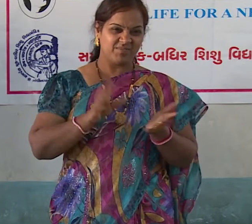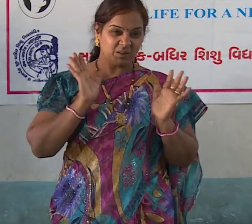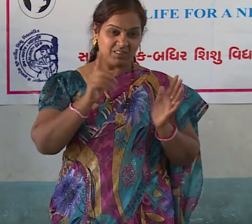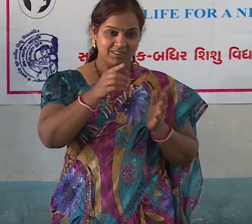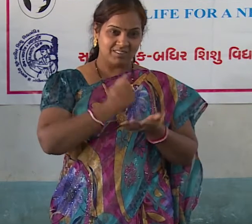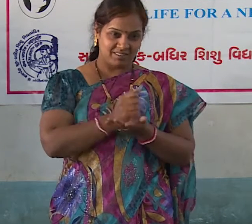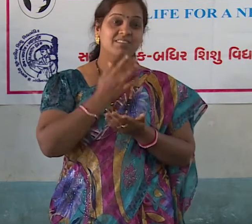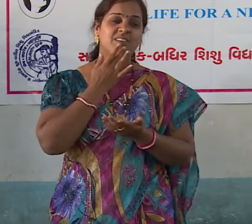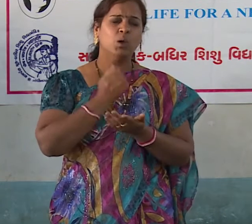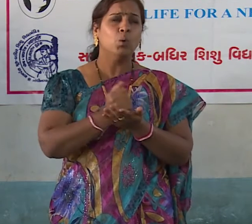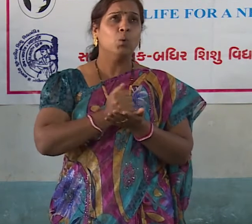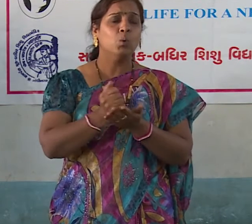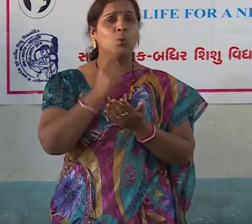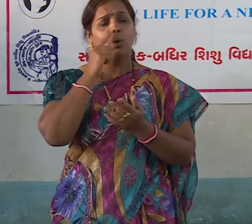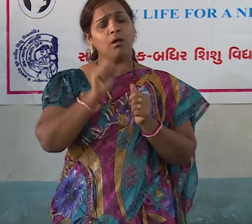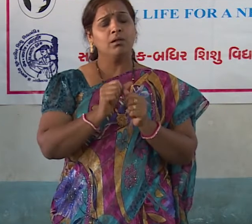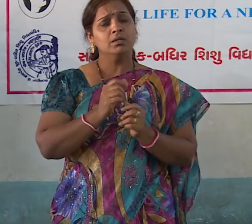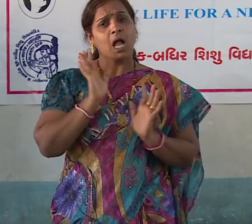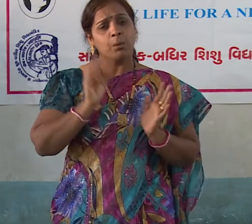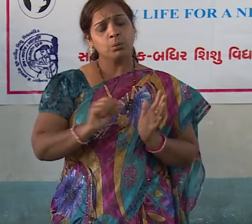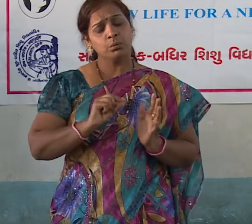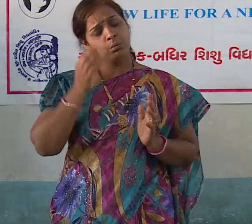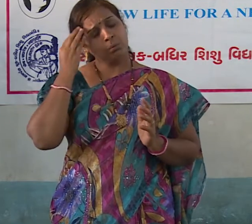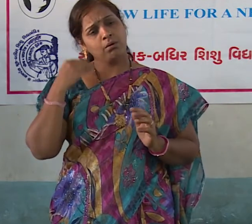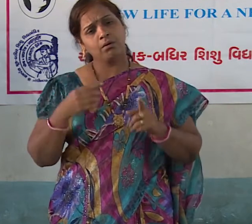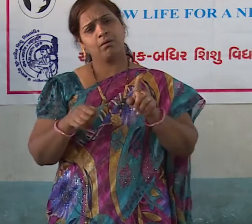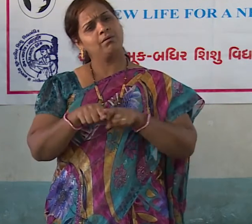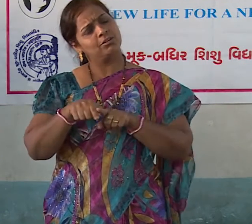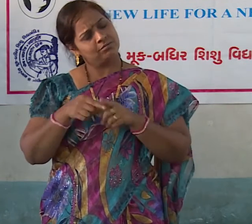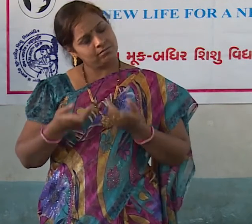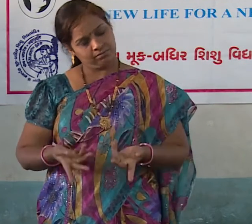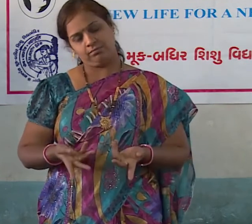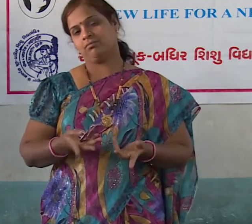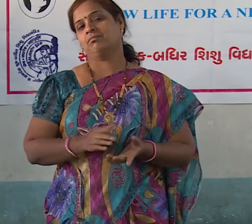उसके योग रूम में आ गया। तो जो योग रूम था वो ऑफिस रूम हो गया।